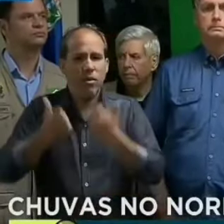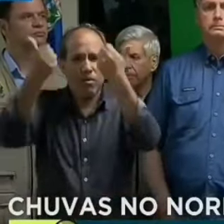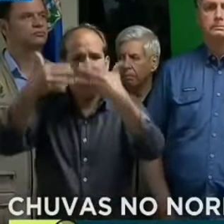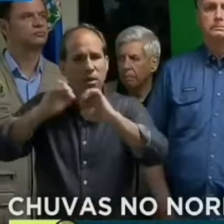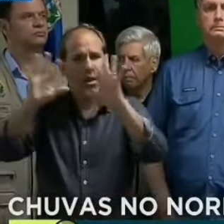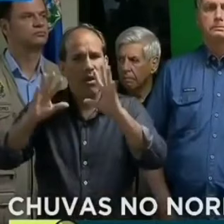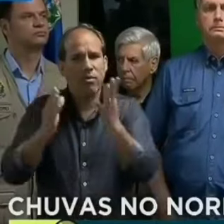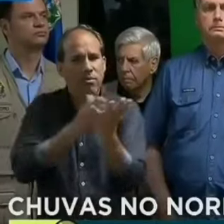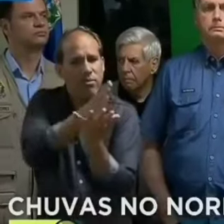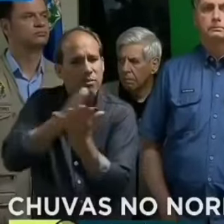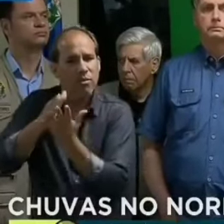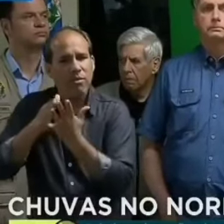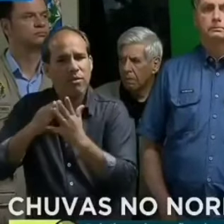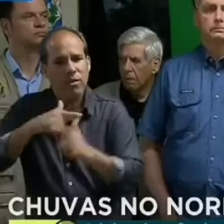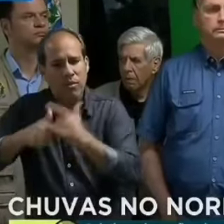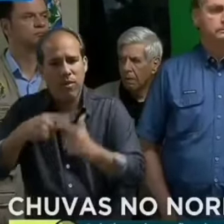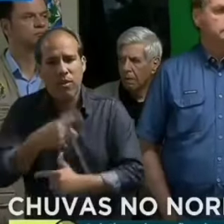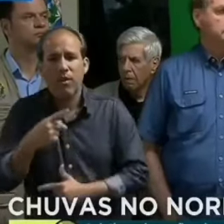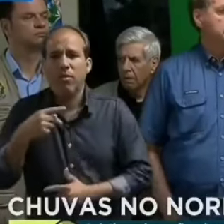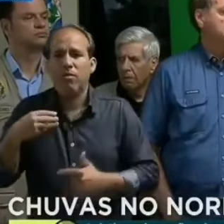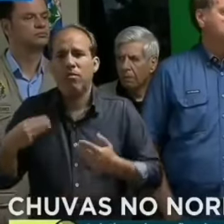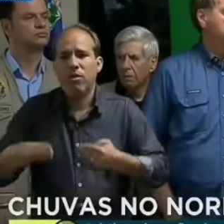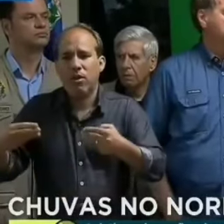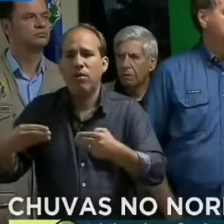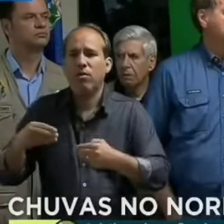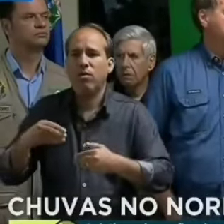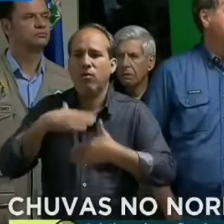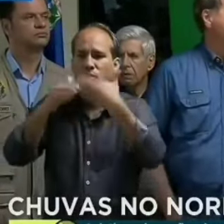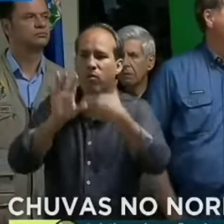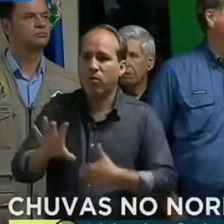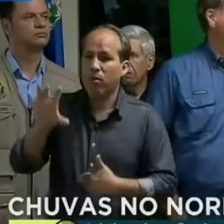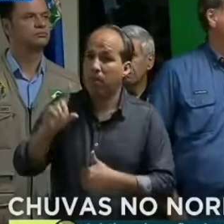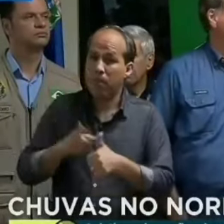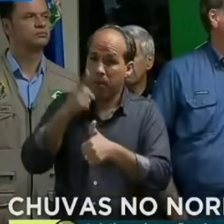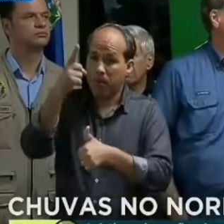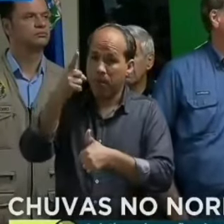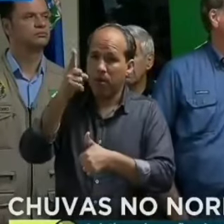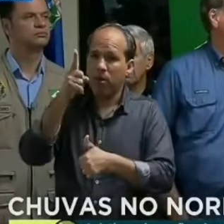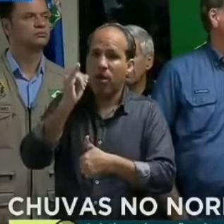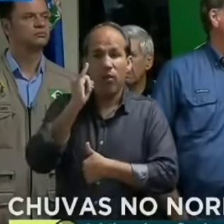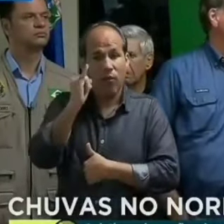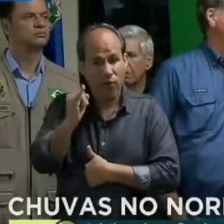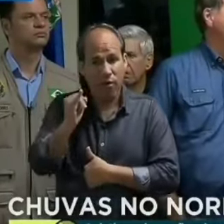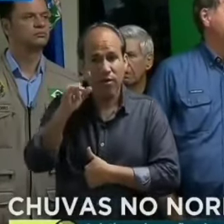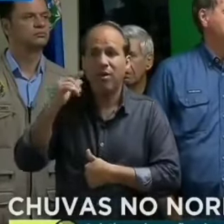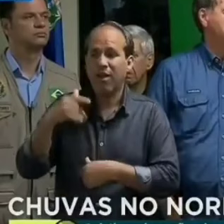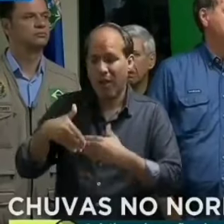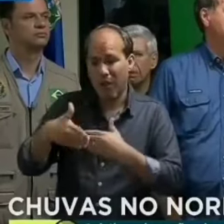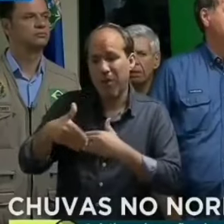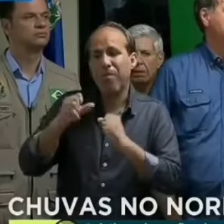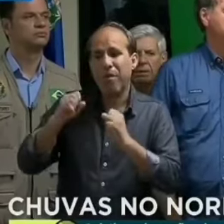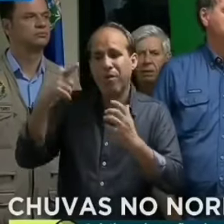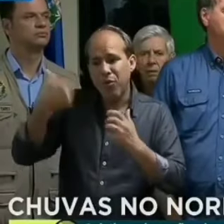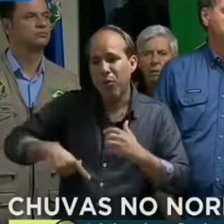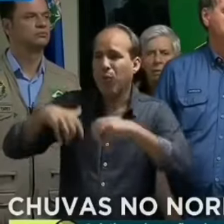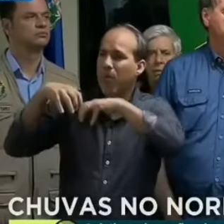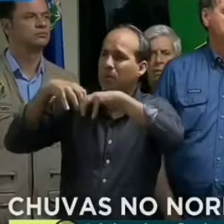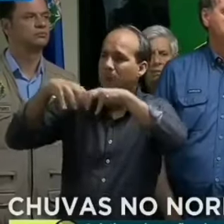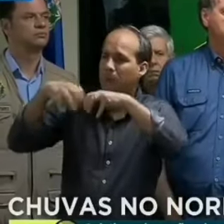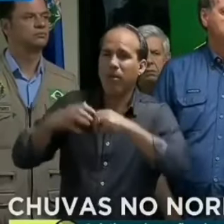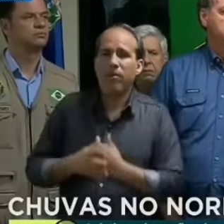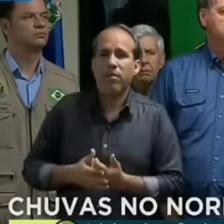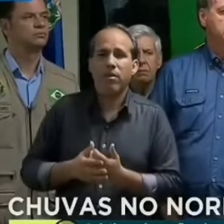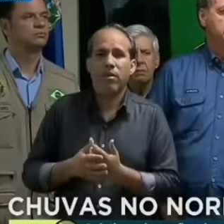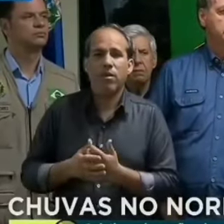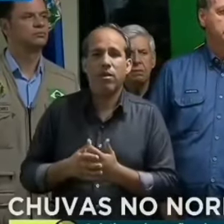claro aqui as providências de parte do Ministério do Desenvolvimento Regional. Acho que a primeira coisa a ser falada é que ainda tem previsão de chuvas para os próximos dias. Então,